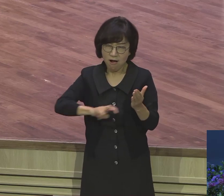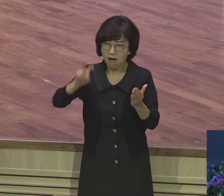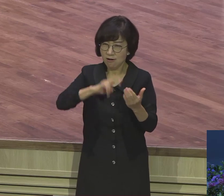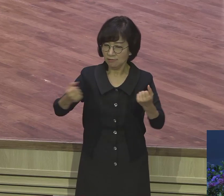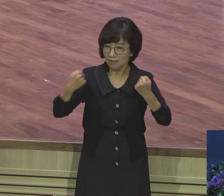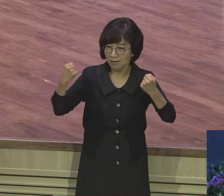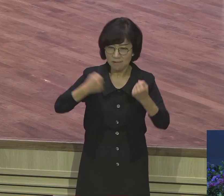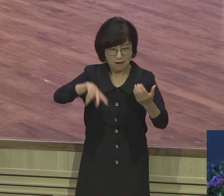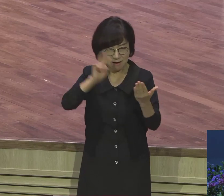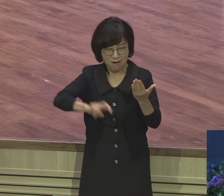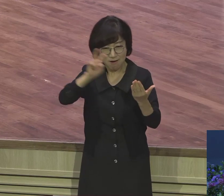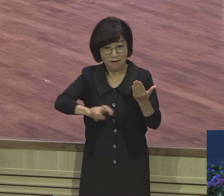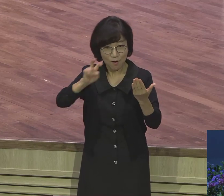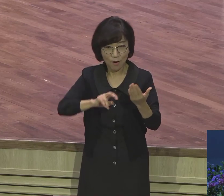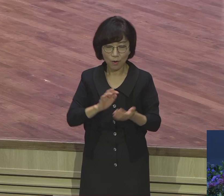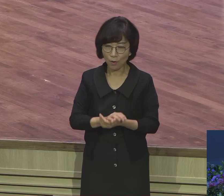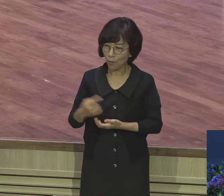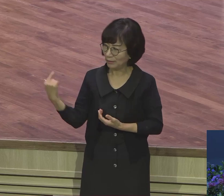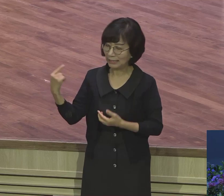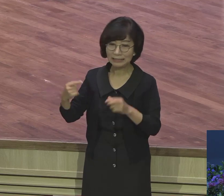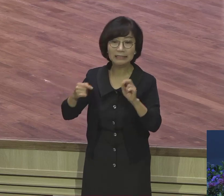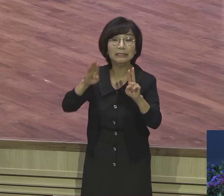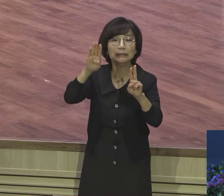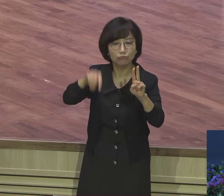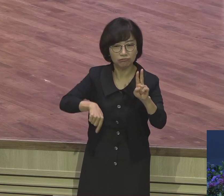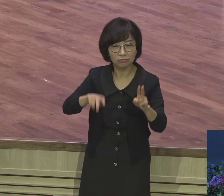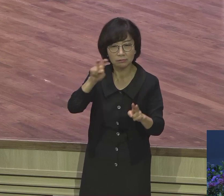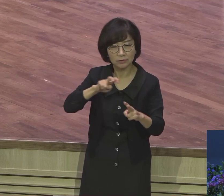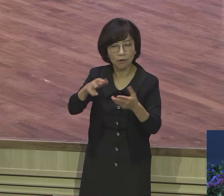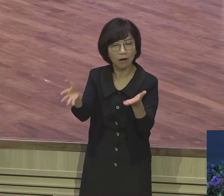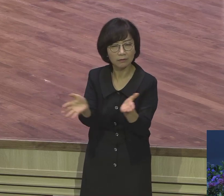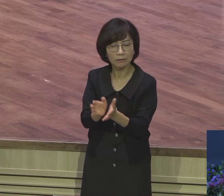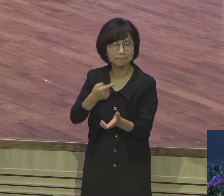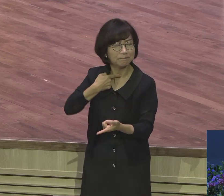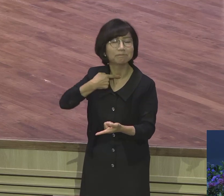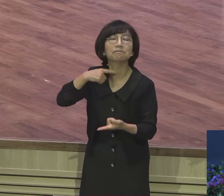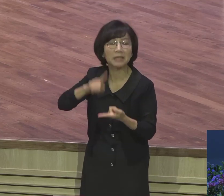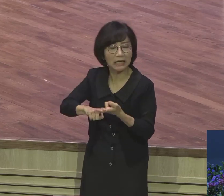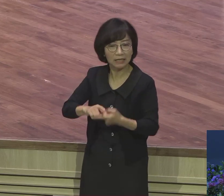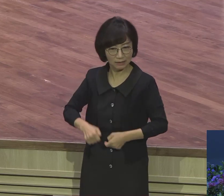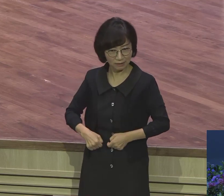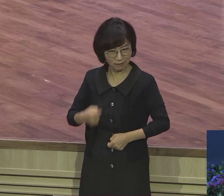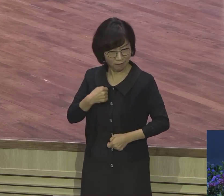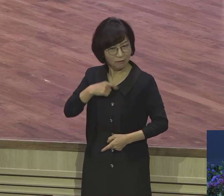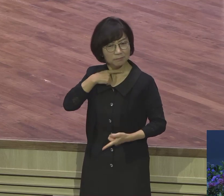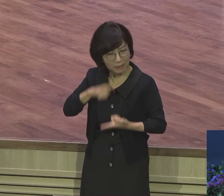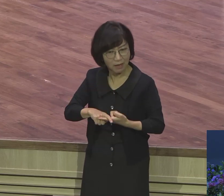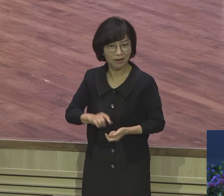성령이 이마에 성가대 하여튼 봄 내 설교하는 데 큰 힘돼요.